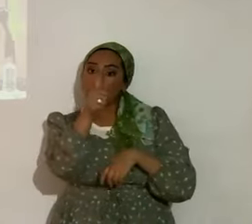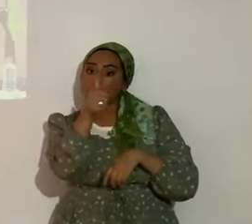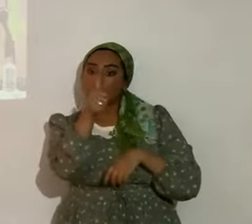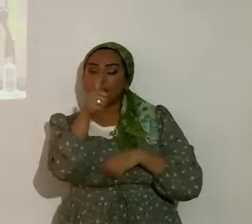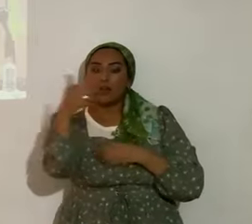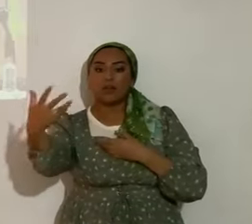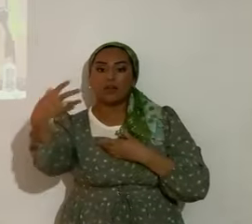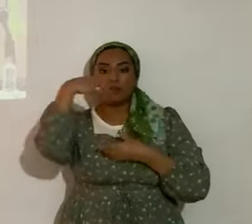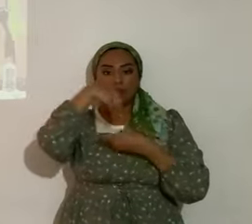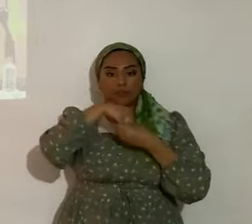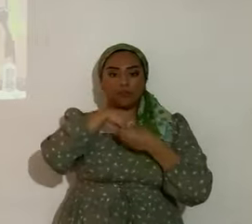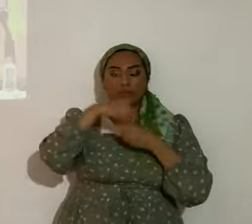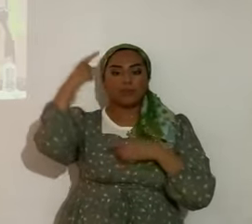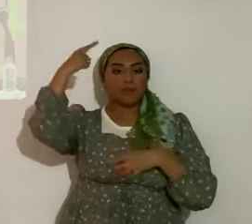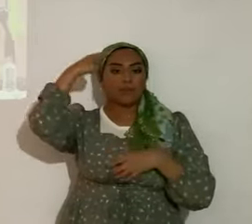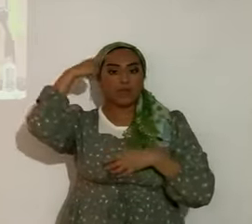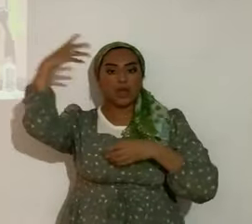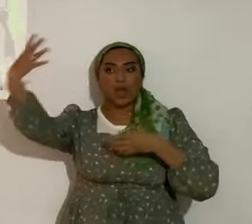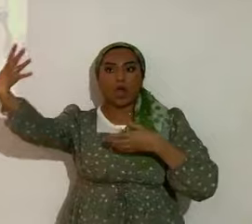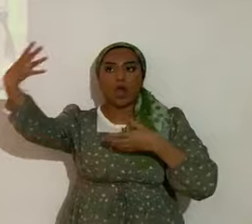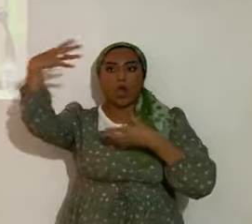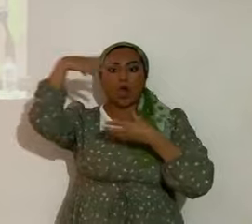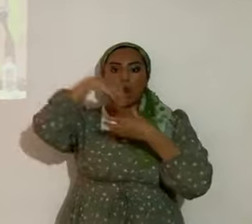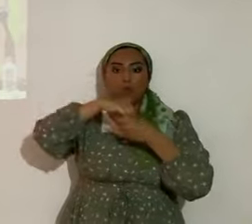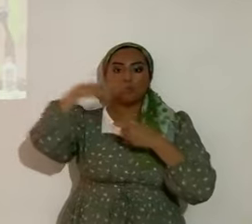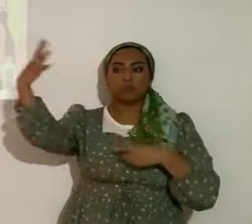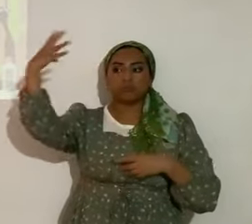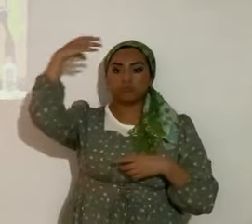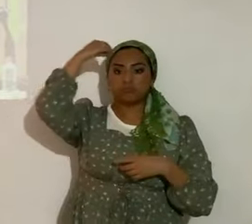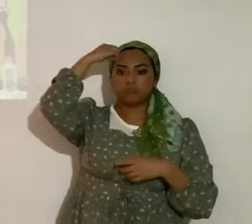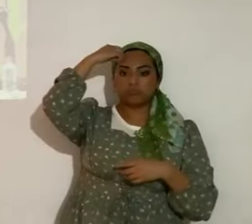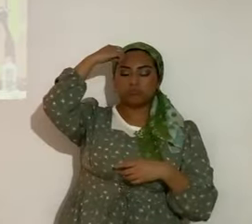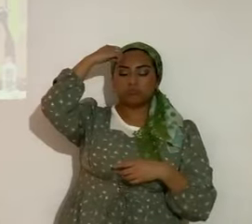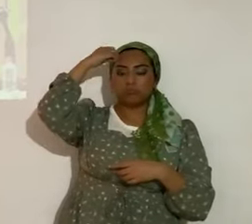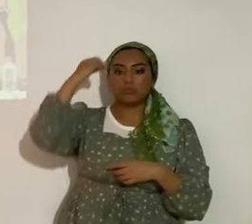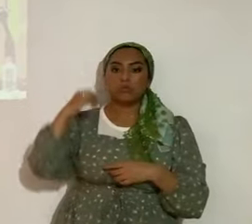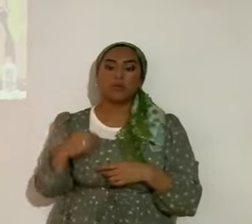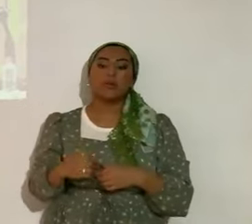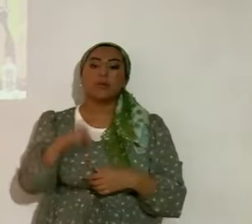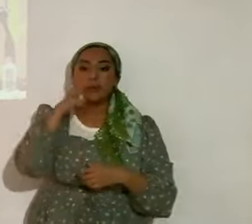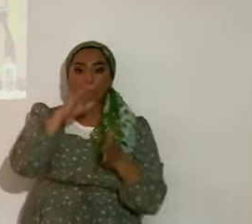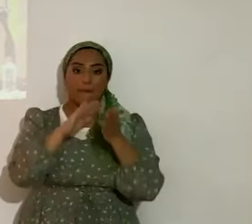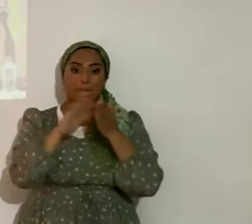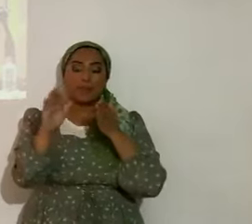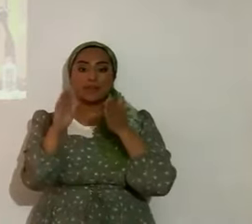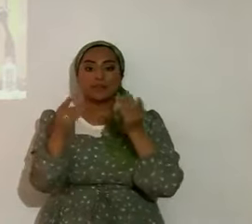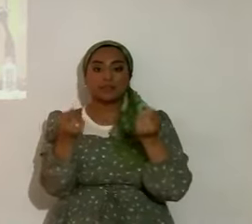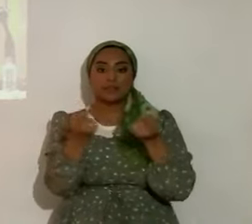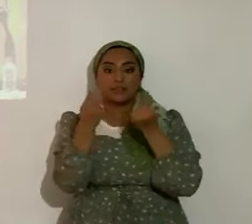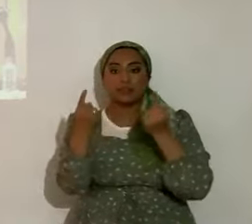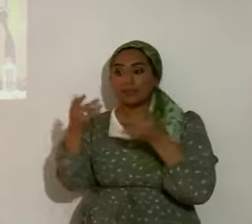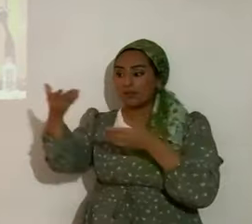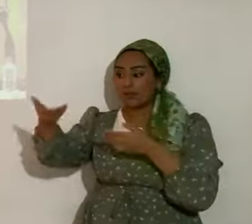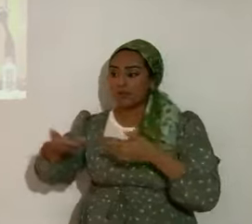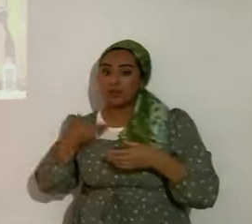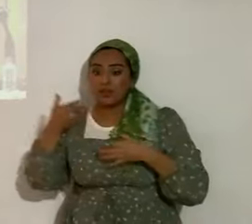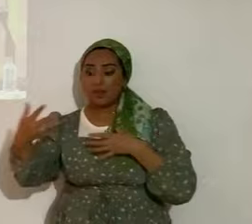tú lo incorporas a tu mente. Repito, si se acepta el mal, se consiente el mal, se piensa en